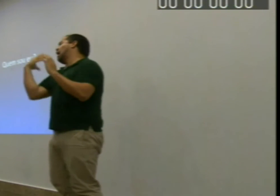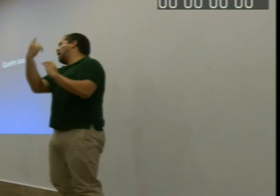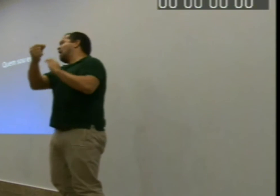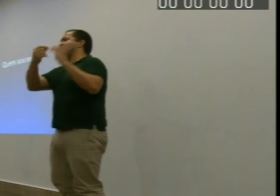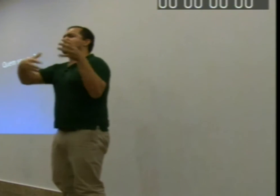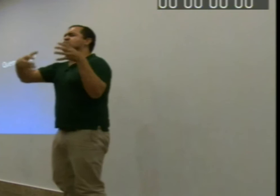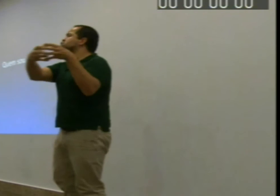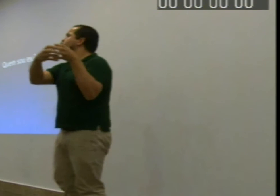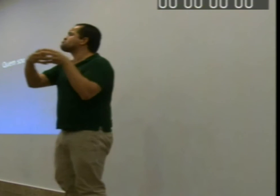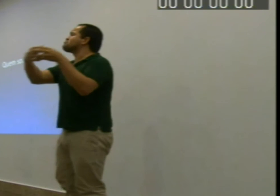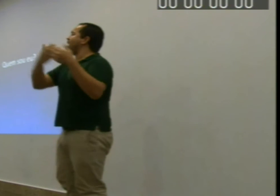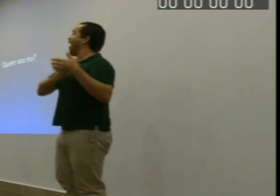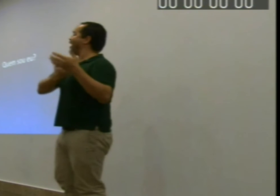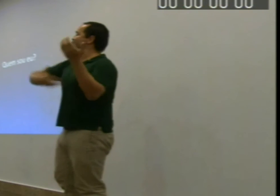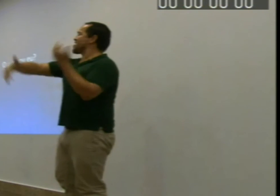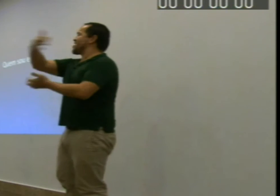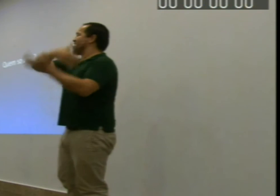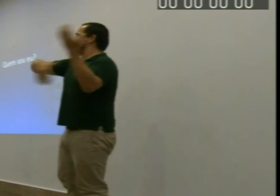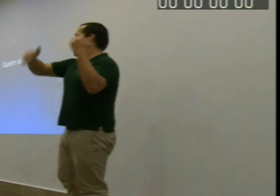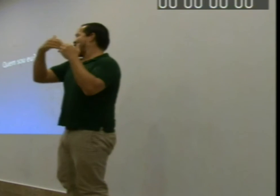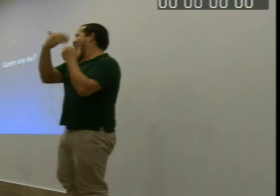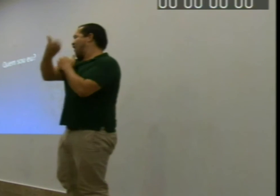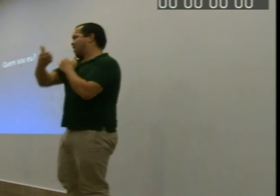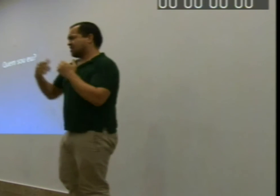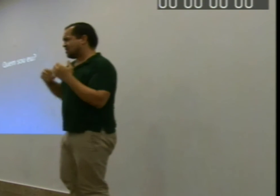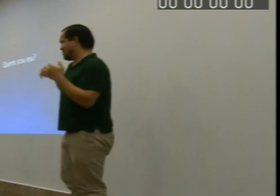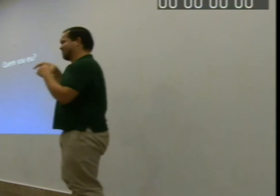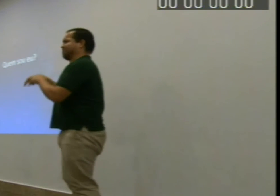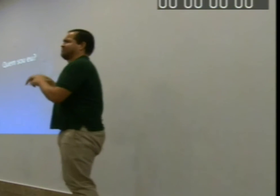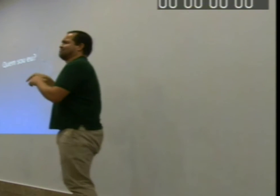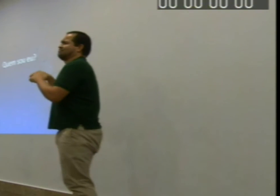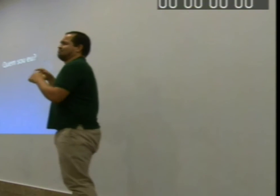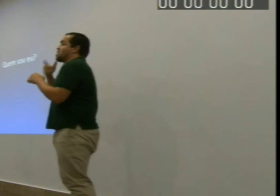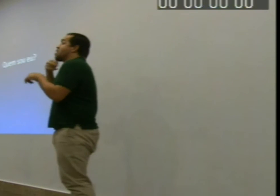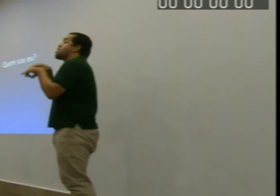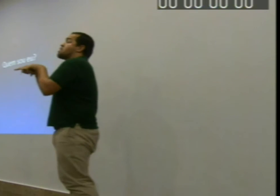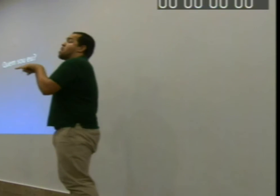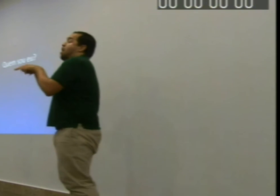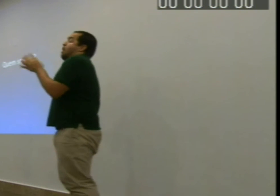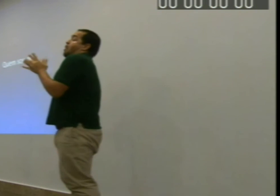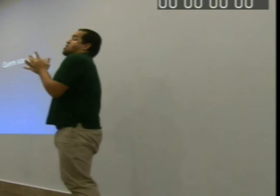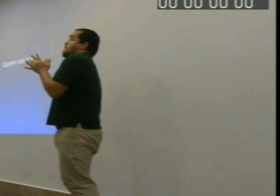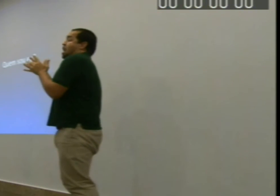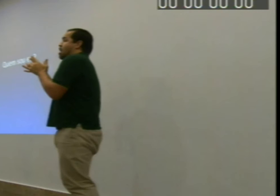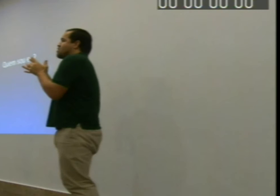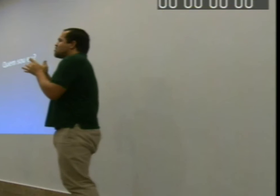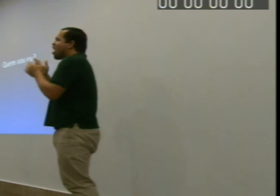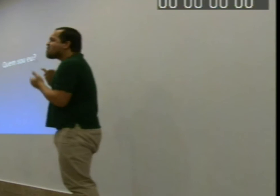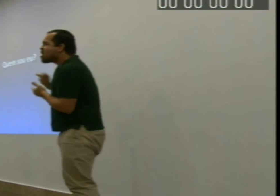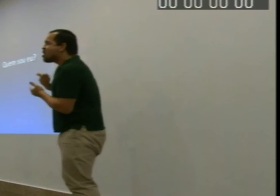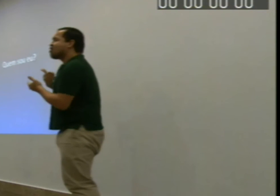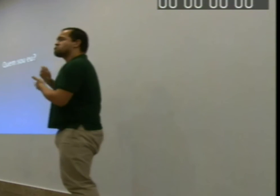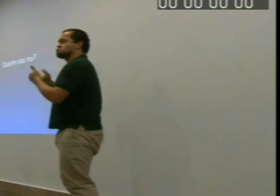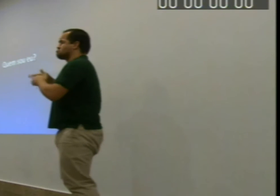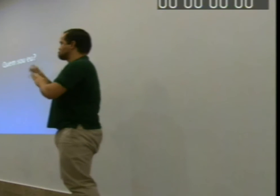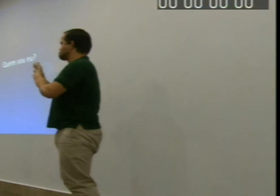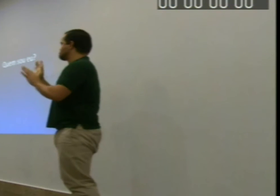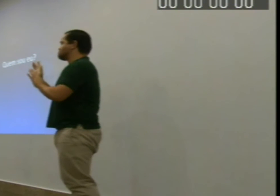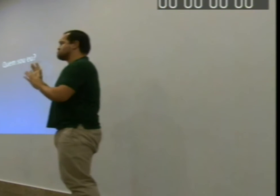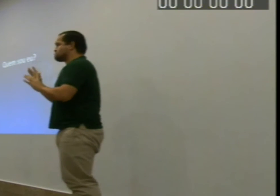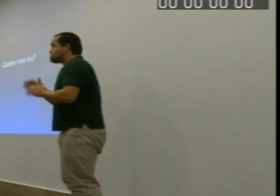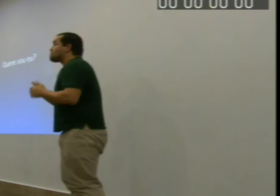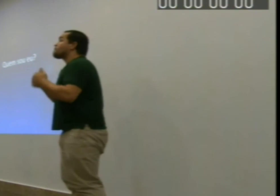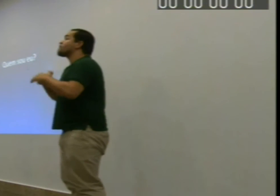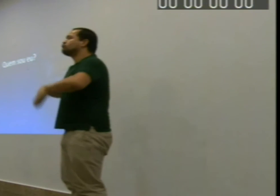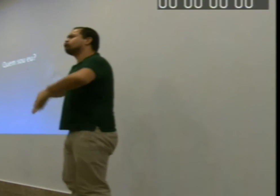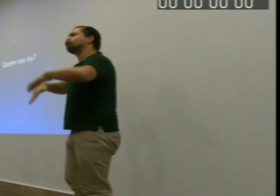certo porque eu não tinha paciência eu não conseguia aceitar então eu comecei a ter outros amigos fora e o meu irmão não tinha muito contato